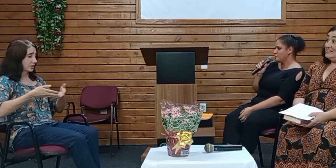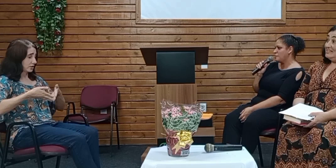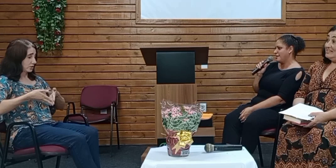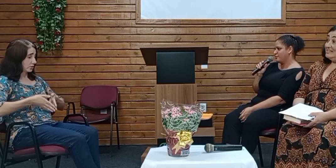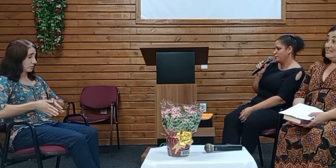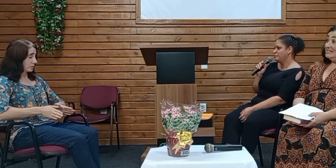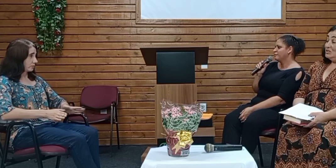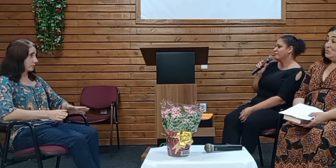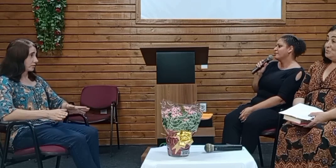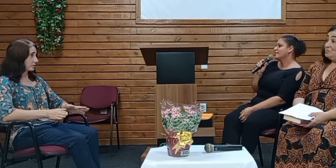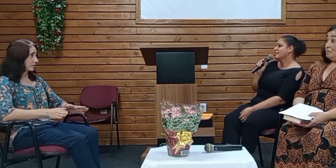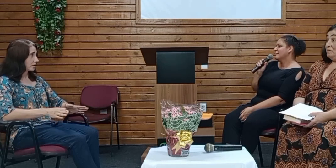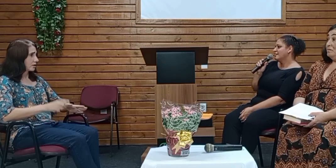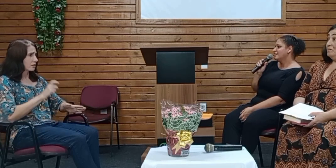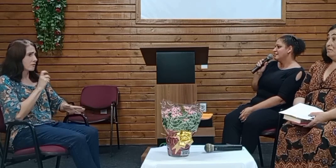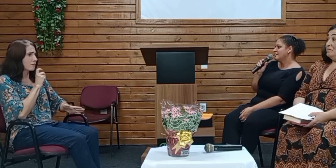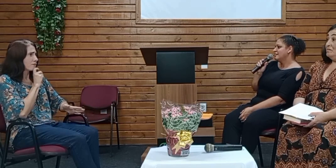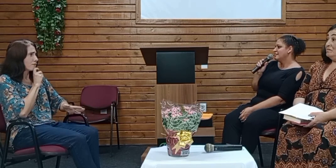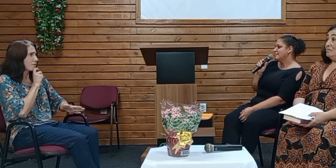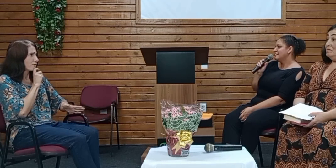dores do parto.